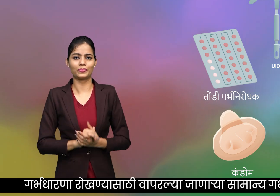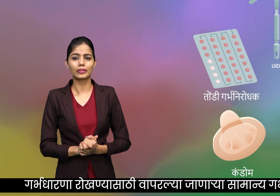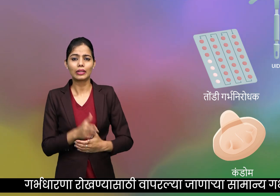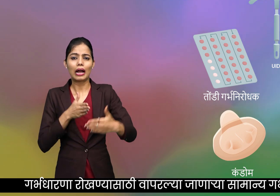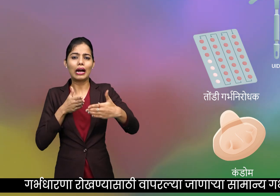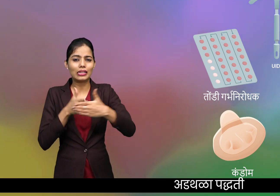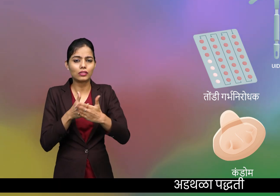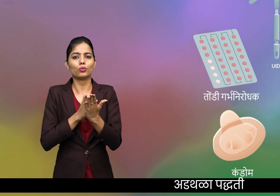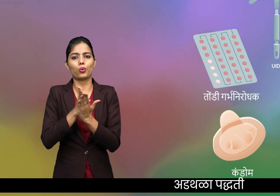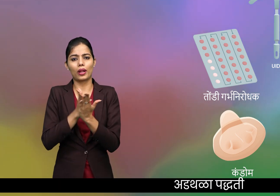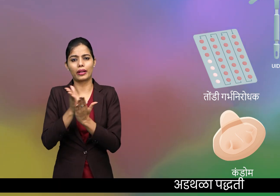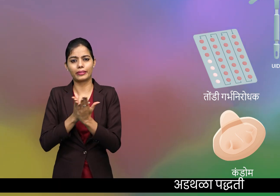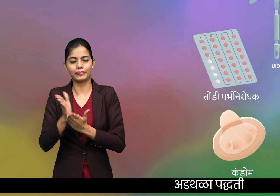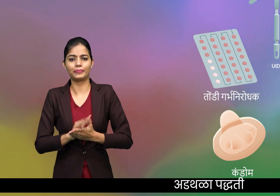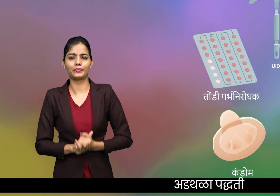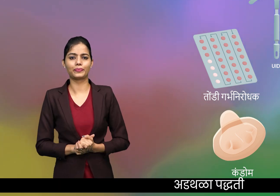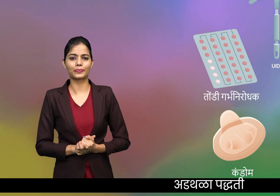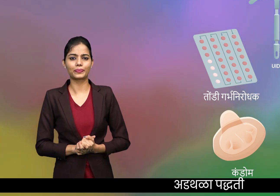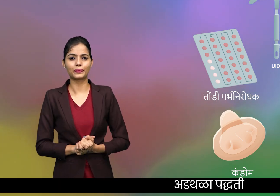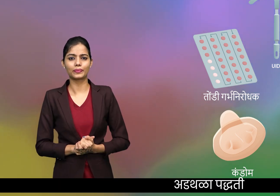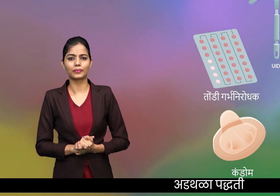आहेत: अडथळा पद्धती,